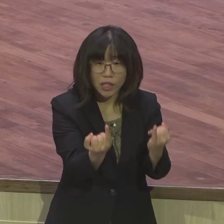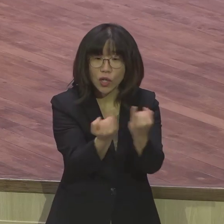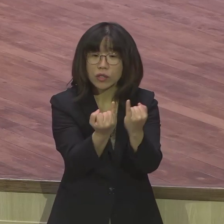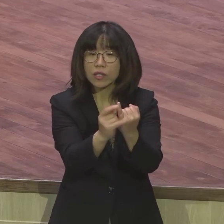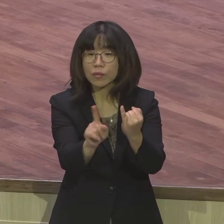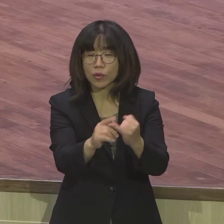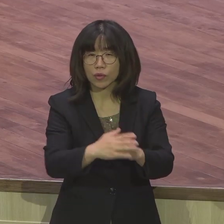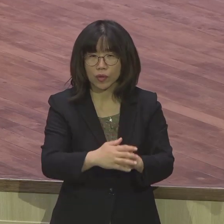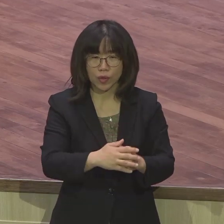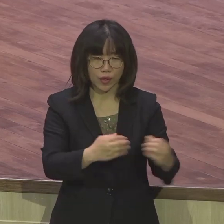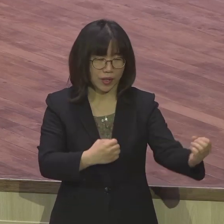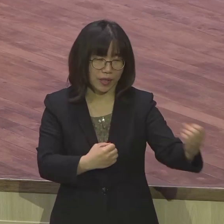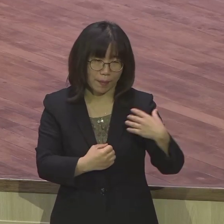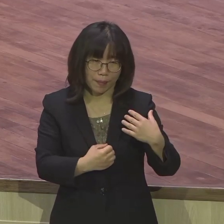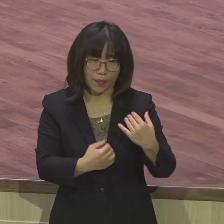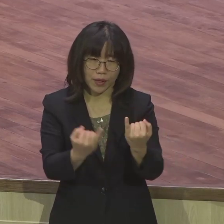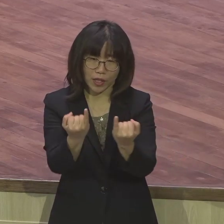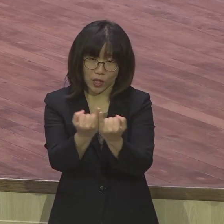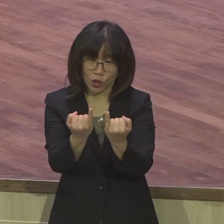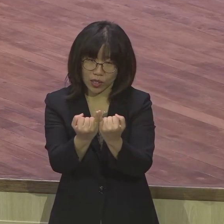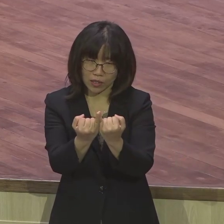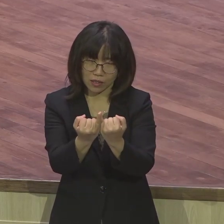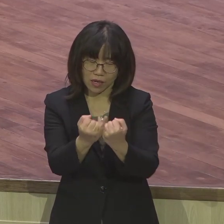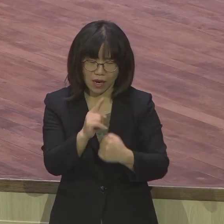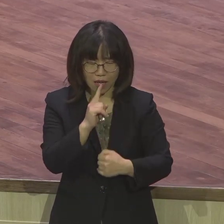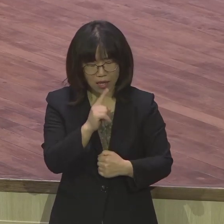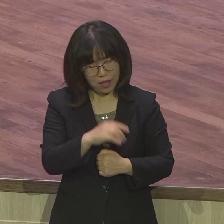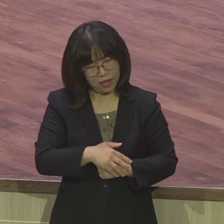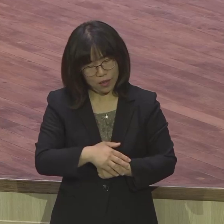그러거든요. 여자분들을 조심해야 되는데